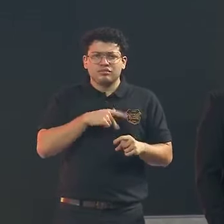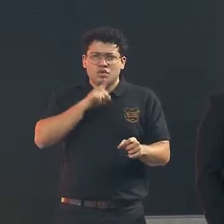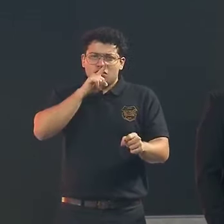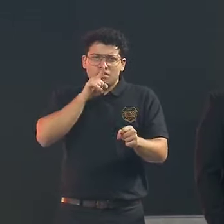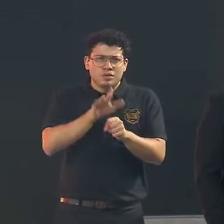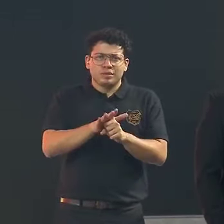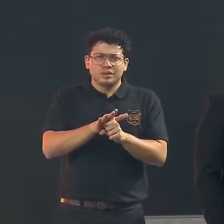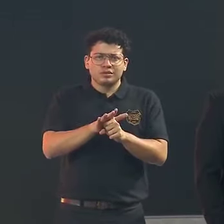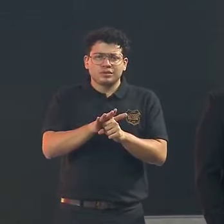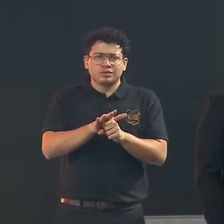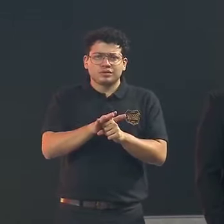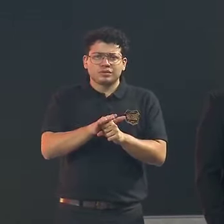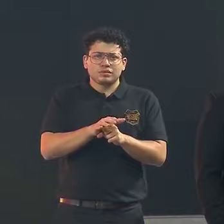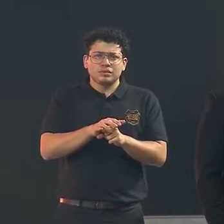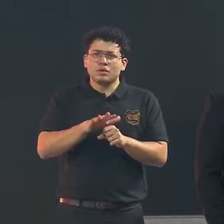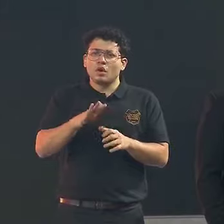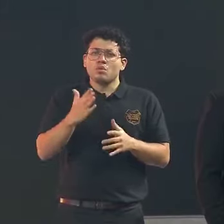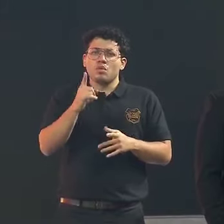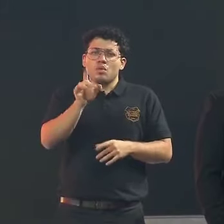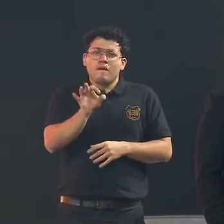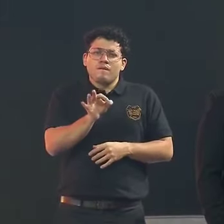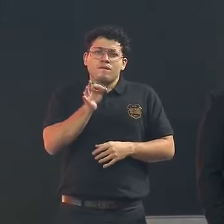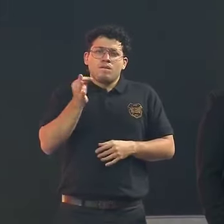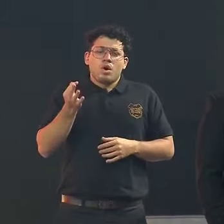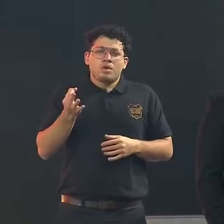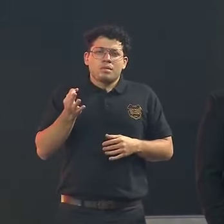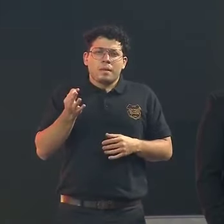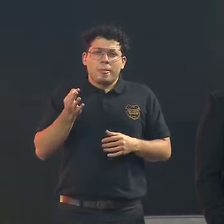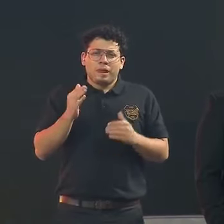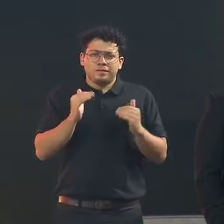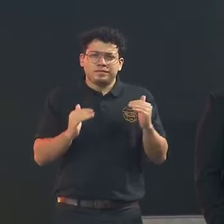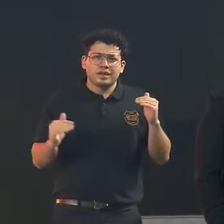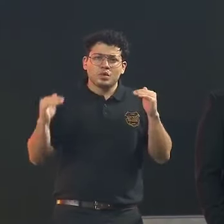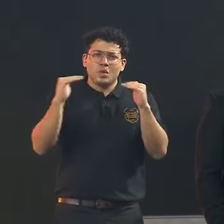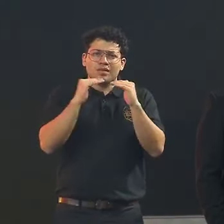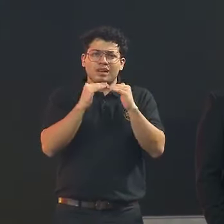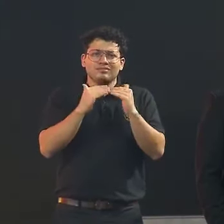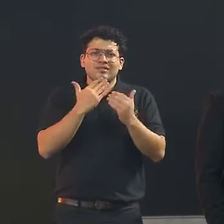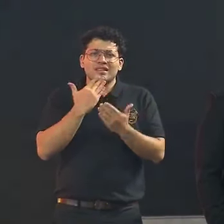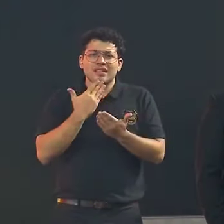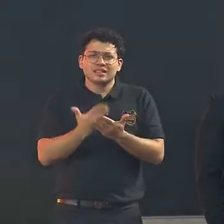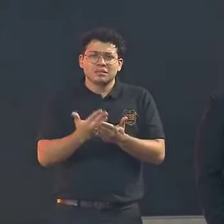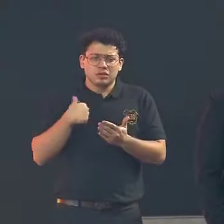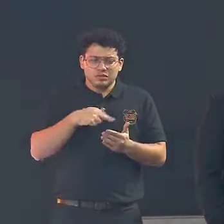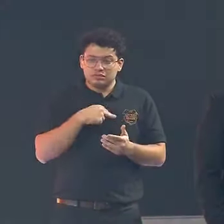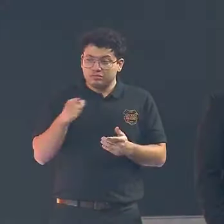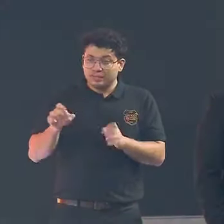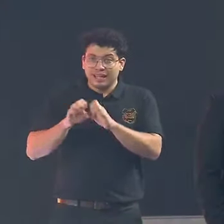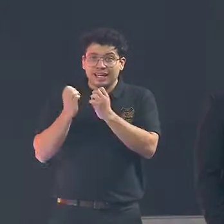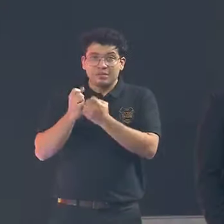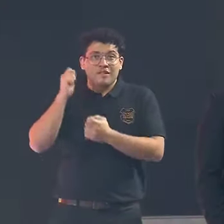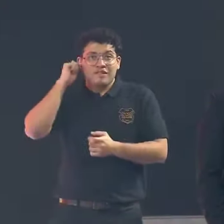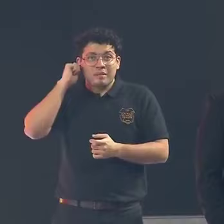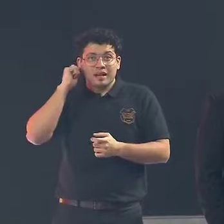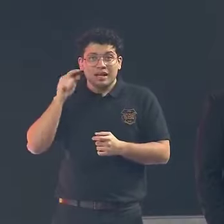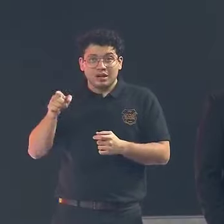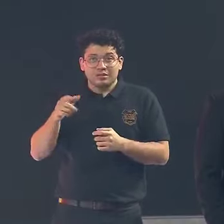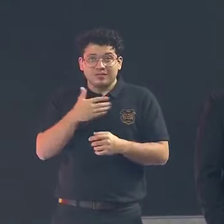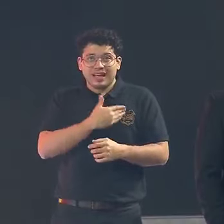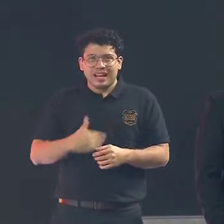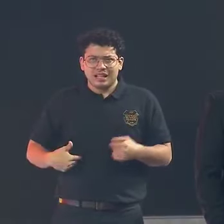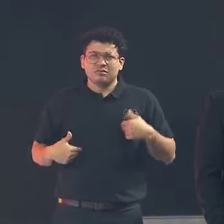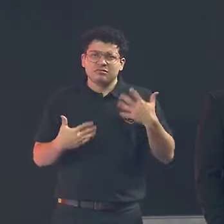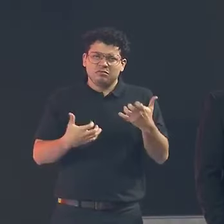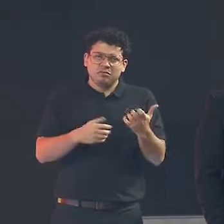Además, como una forma de igualdad y de agradecimiento, tomamos el equipo femenino del Herediano para impregnarle